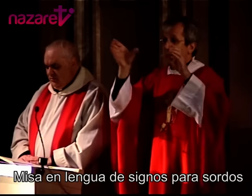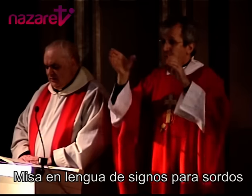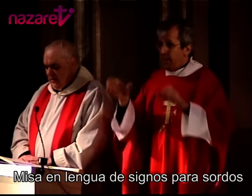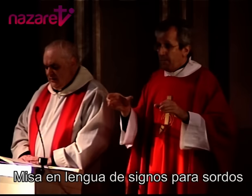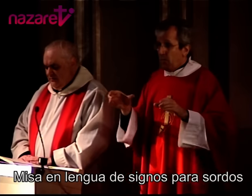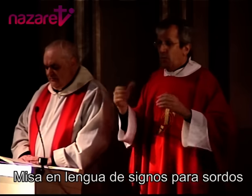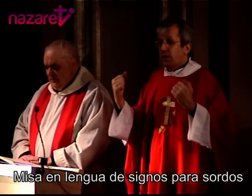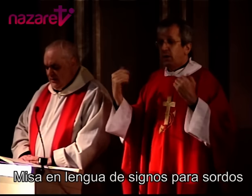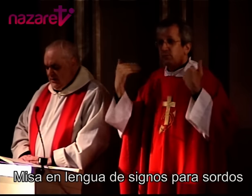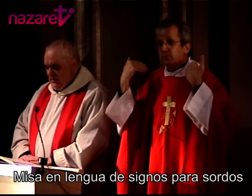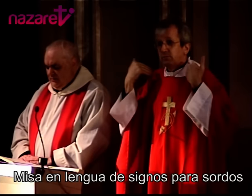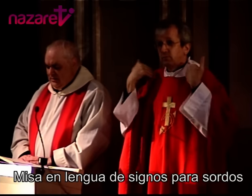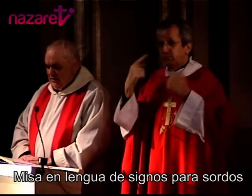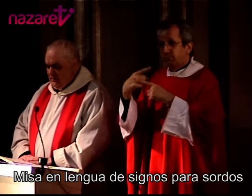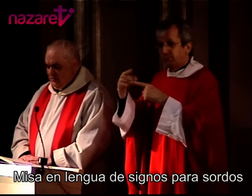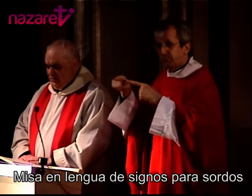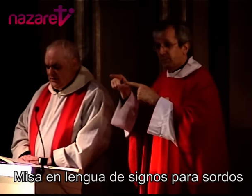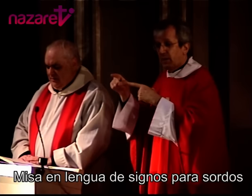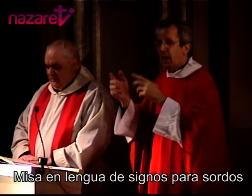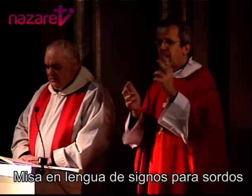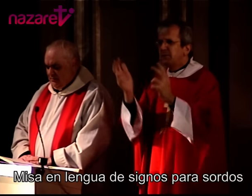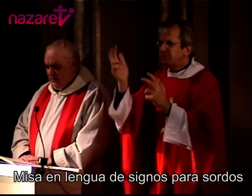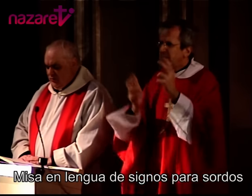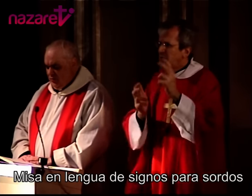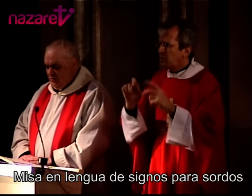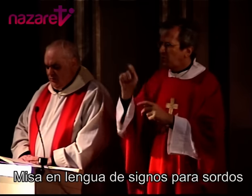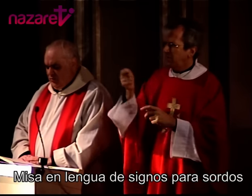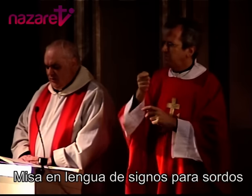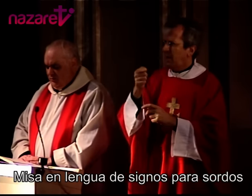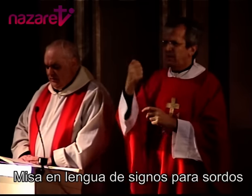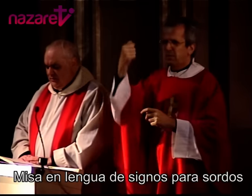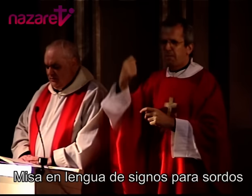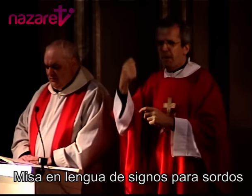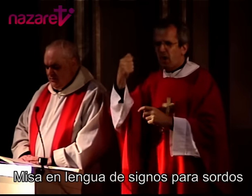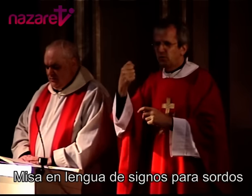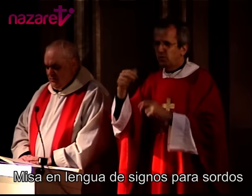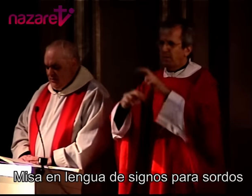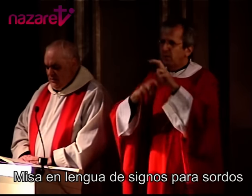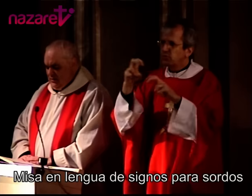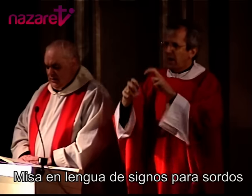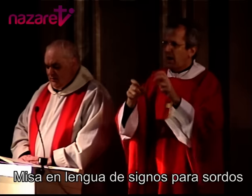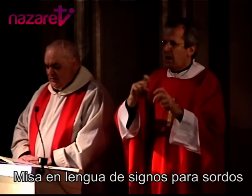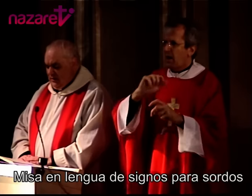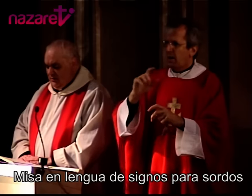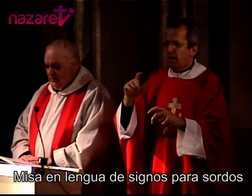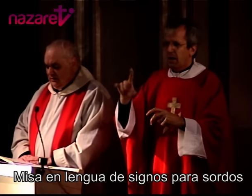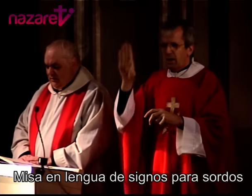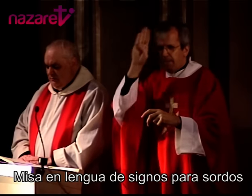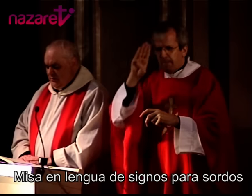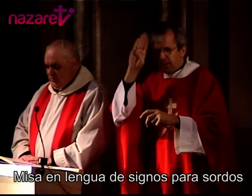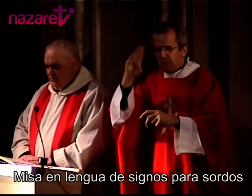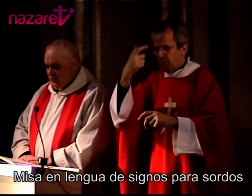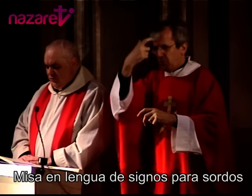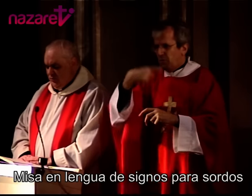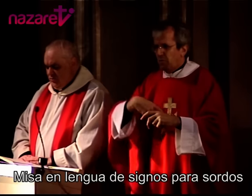venido contra él: «Habéis salido con espadas y palos como en busca de un bandido. Estando a diario en el